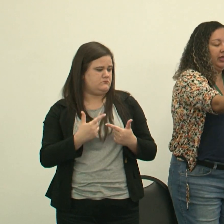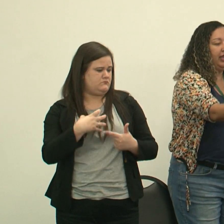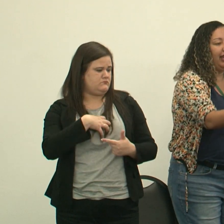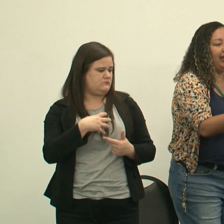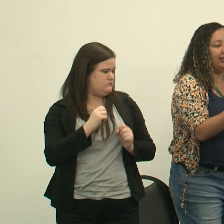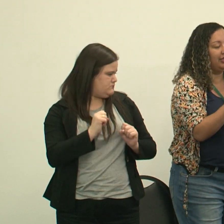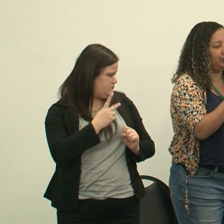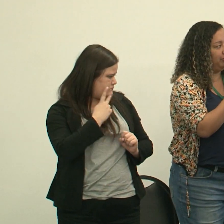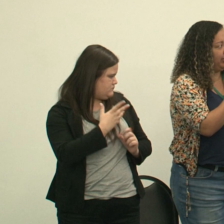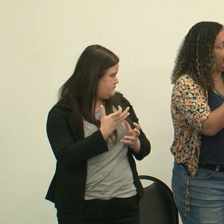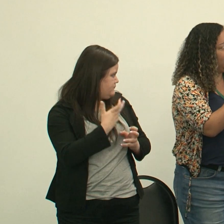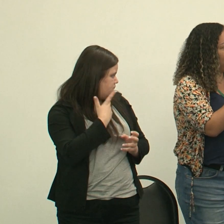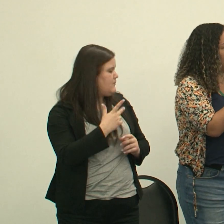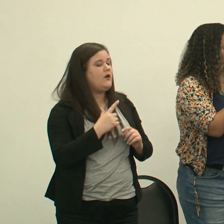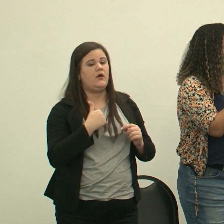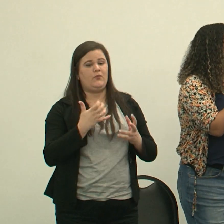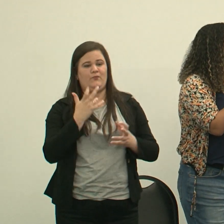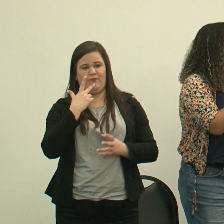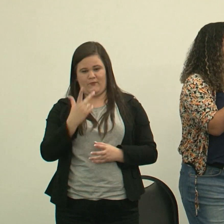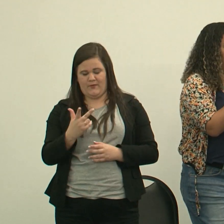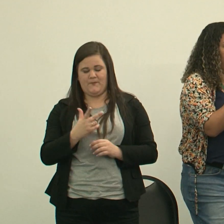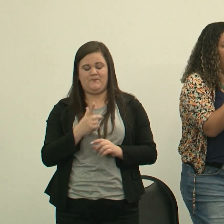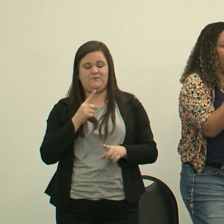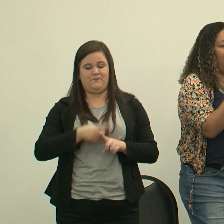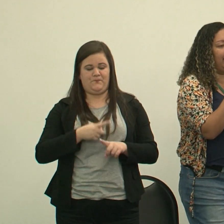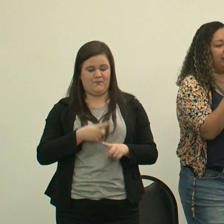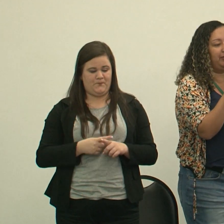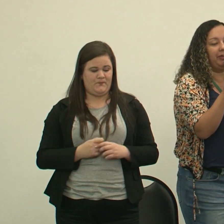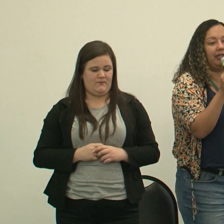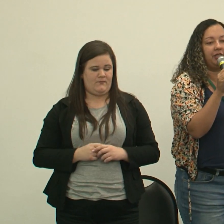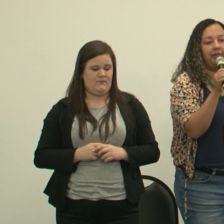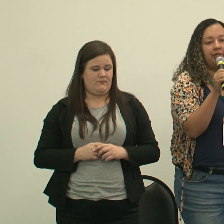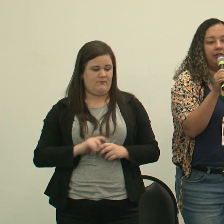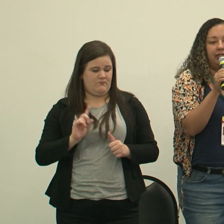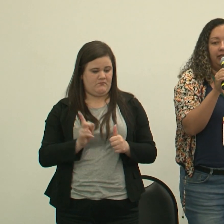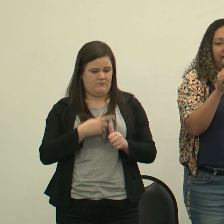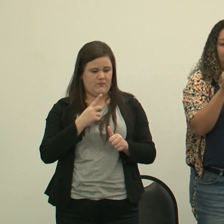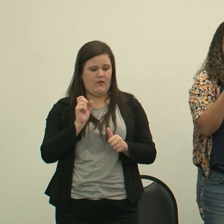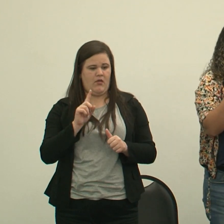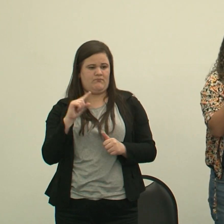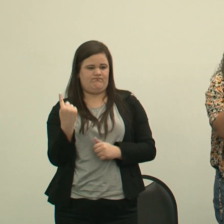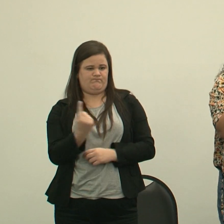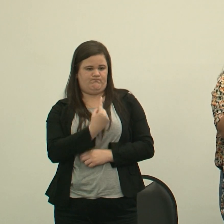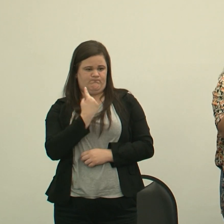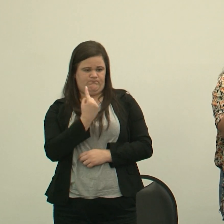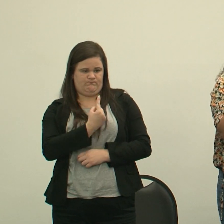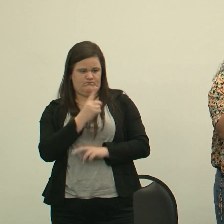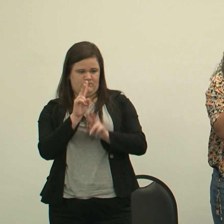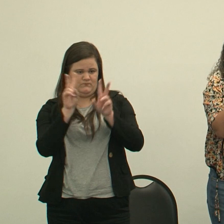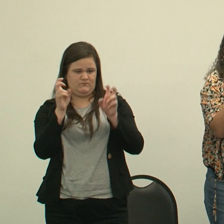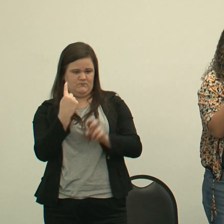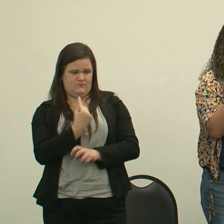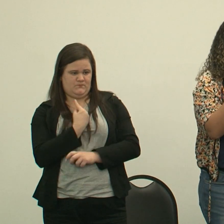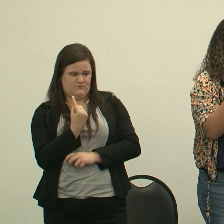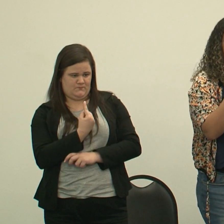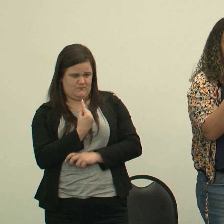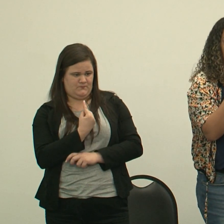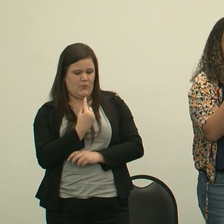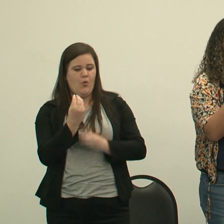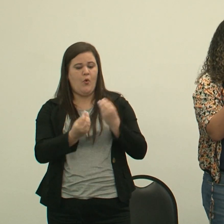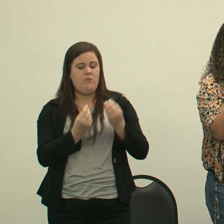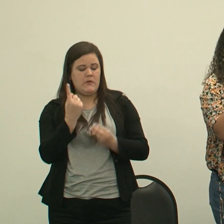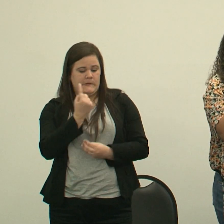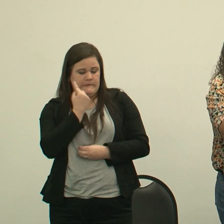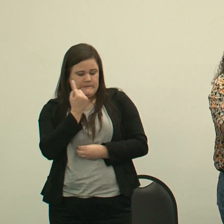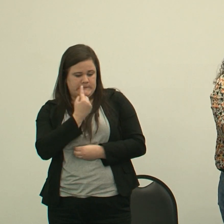comentar? Deixa eu comentar essa, porque primeiro é a questão da solidão. Né? Formas de burlar a solidão,